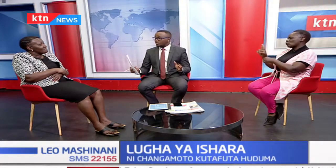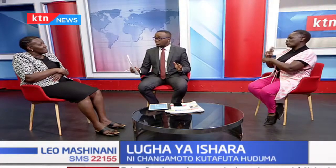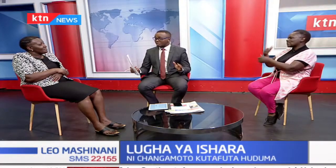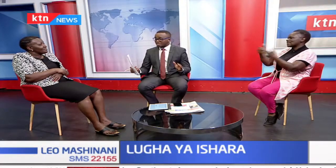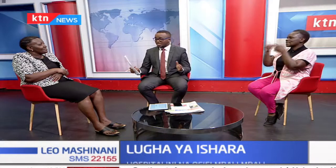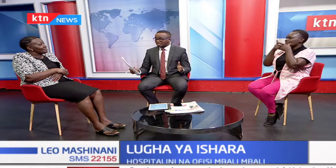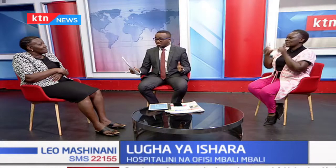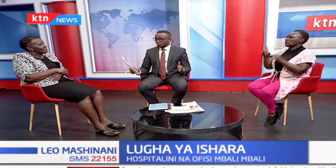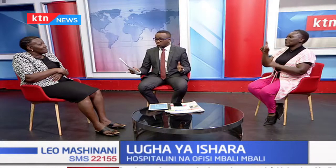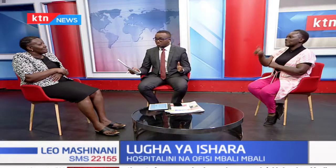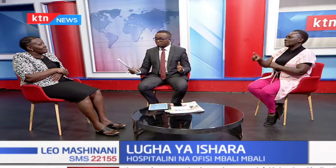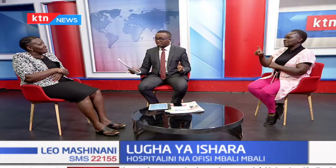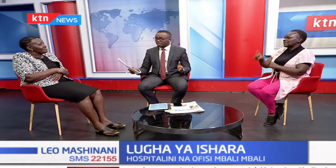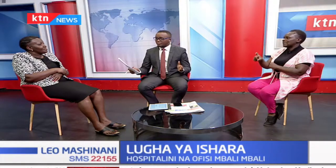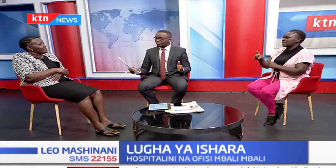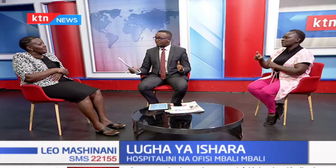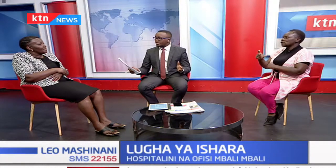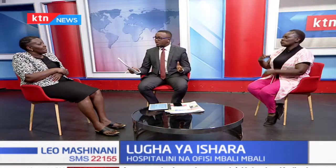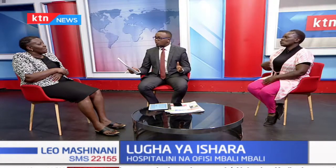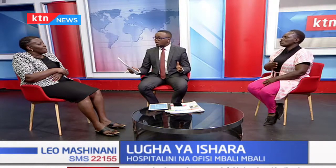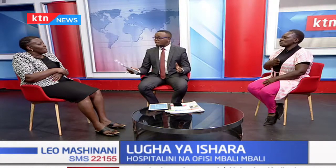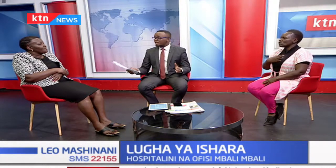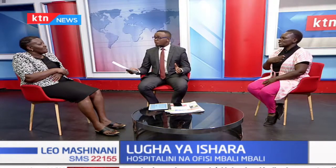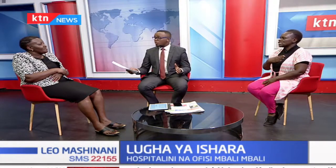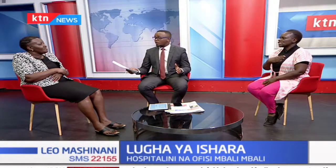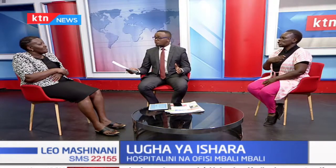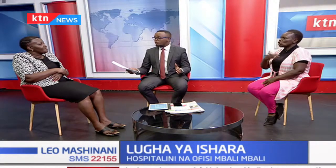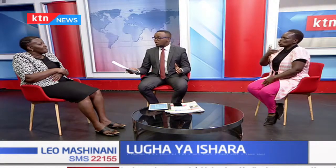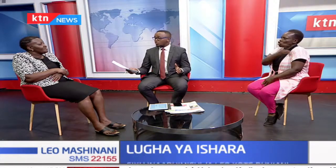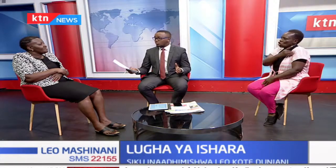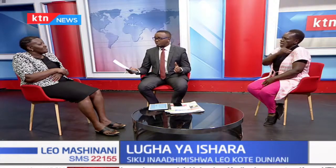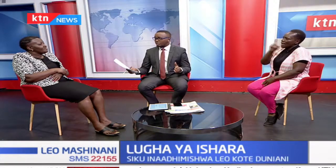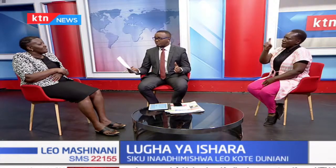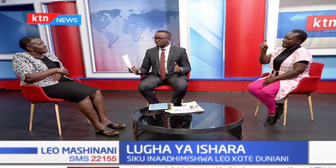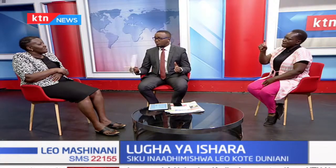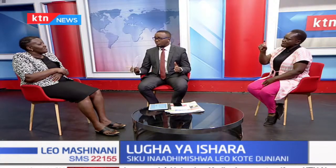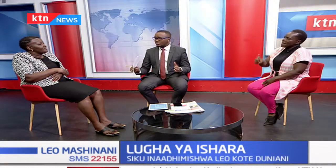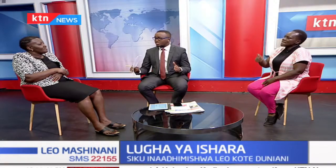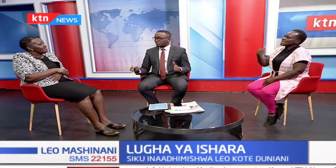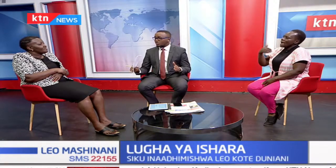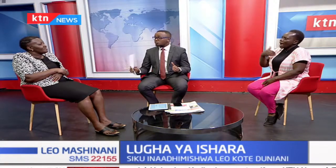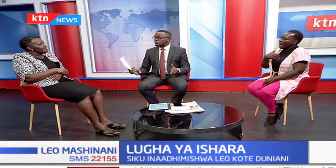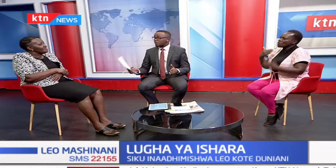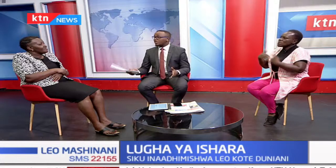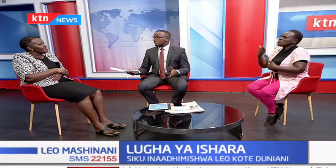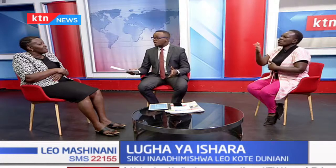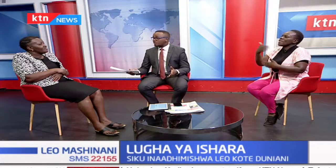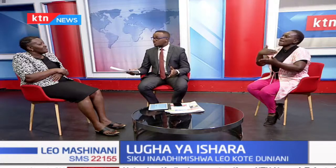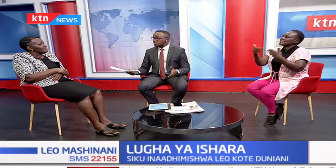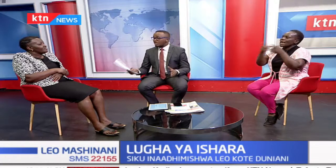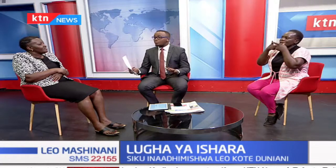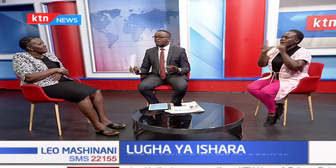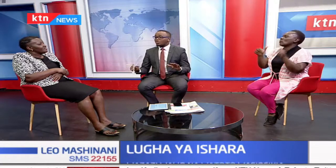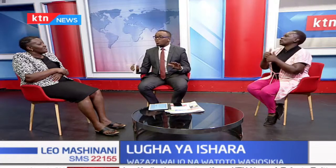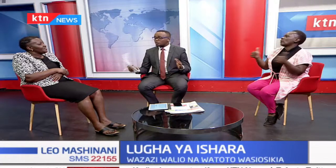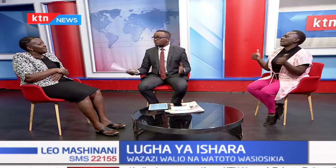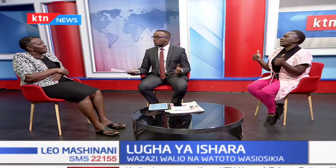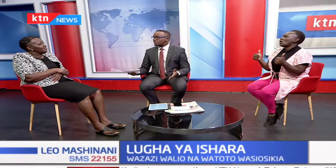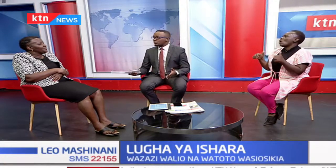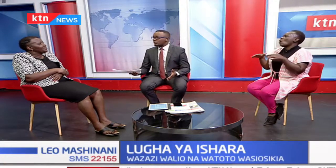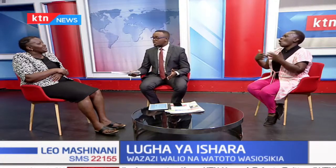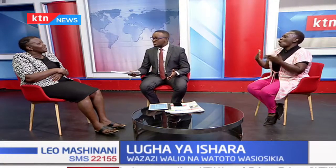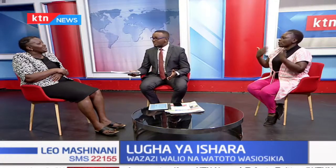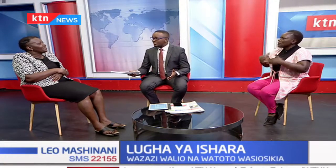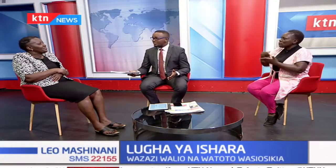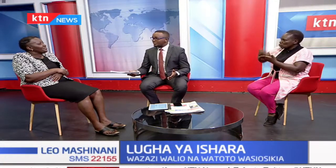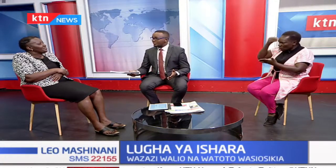ishara wanahitaji kutembelea, wanahitaji kuwa na watu ambao kule wanaweza wakazungumza nao wakaelewana vizuri, ama watu